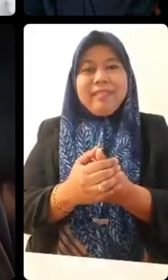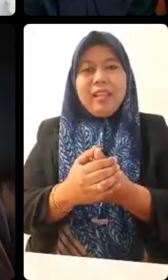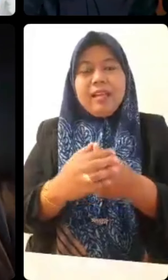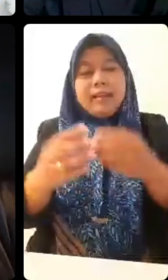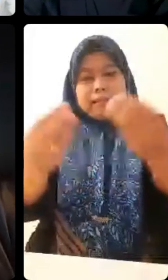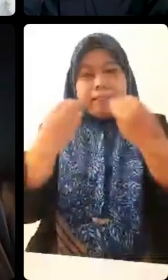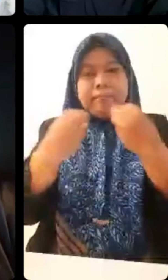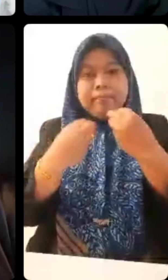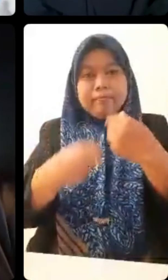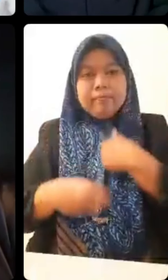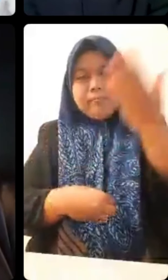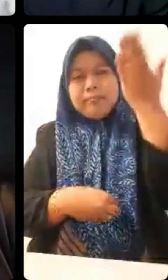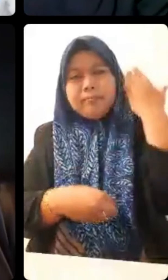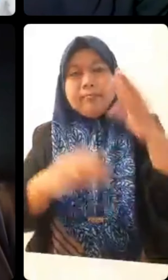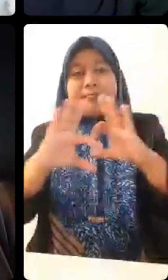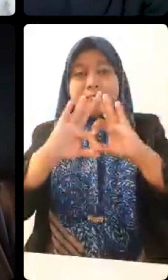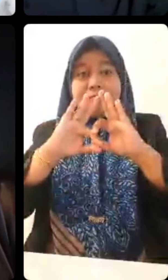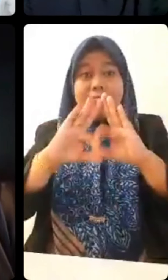itu oleh Puan Saria,